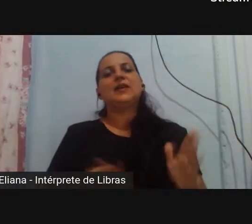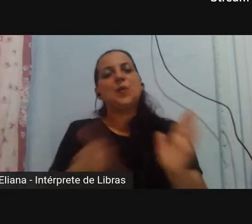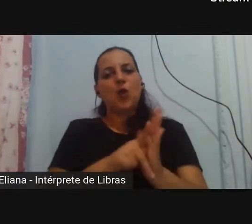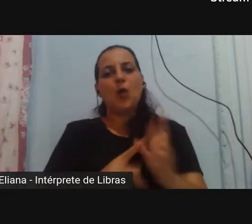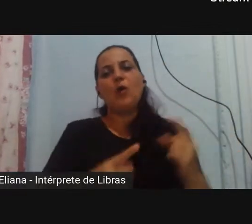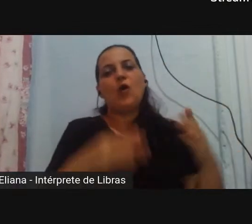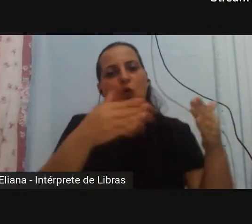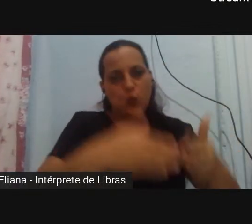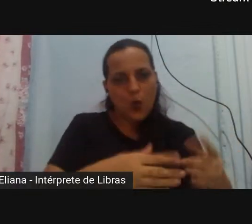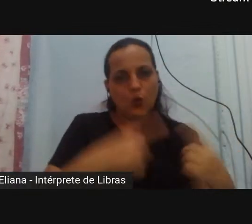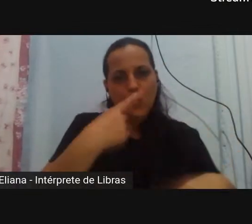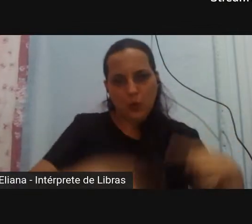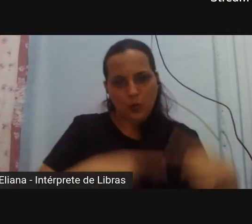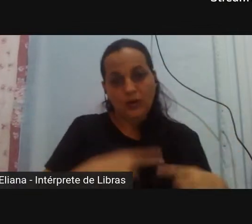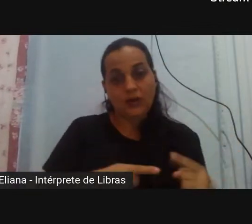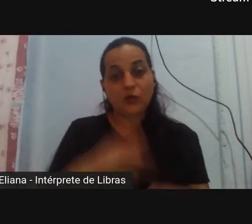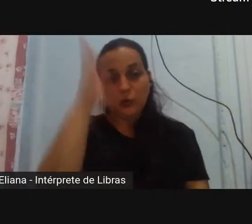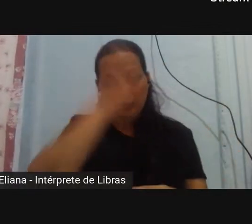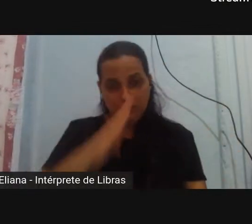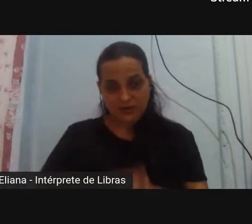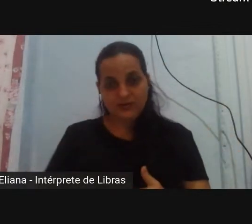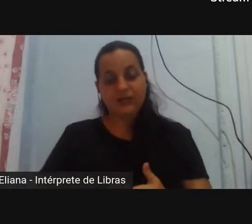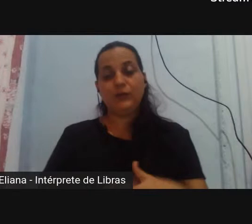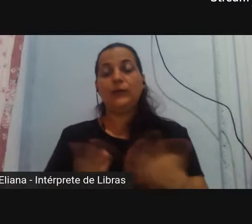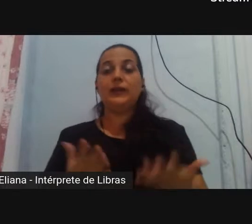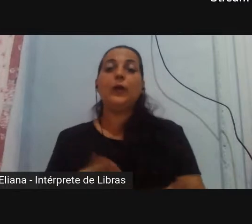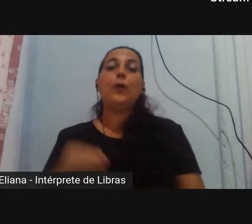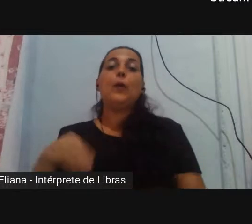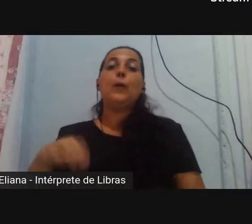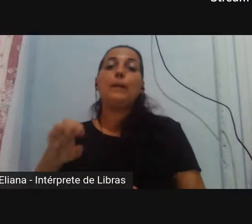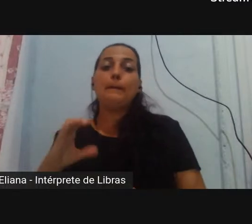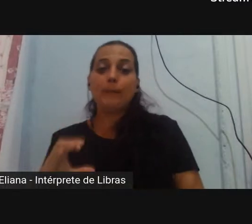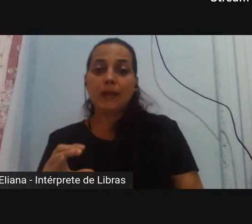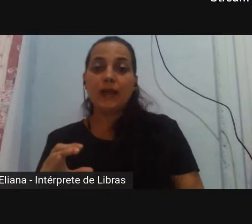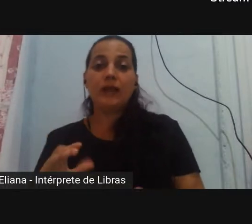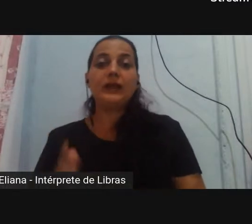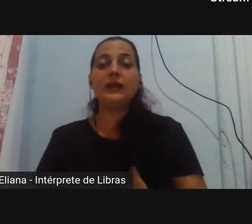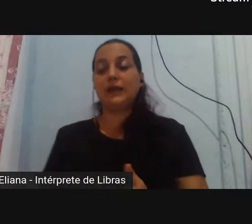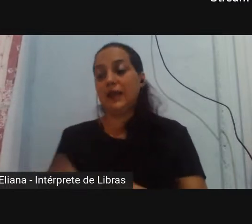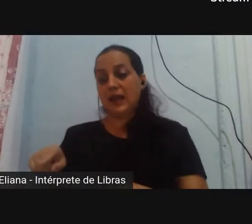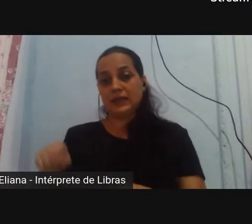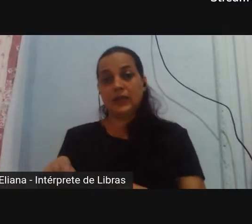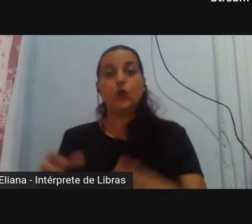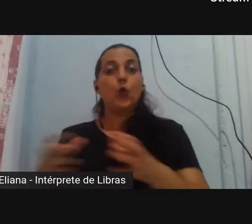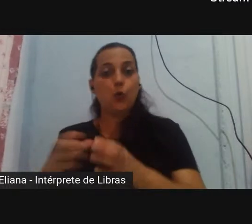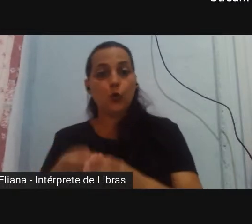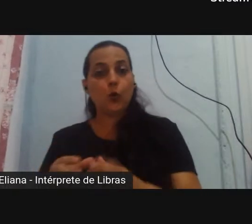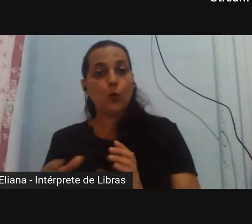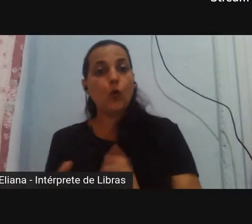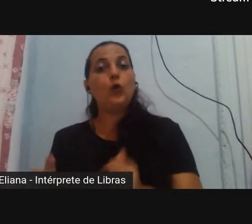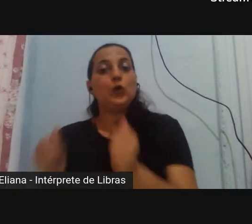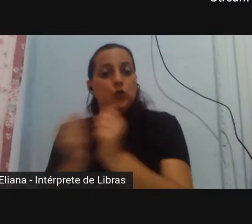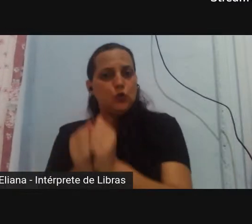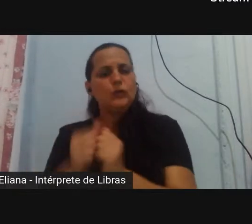composição, como outros ministérios, a conjuntura obrigou a ser, não, o MEC eram pessoas vinculadas a um